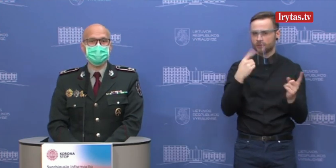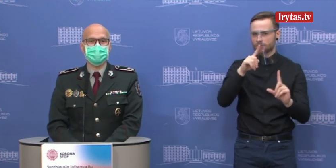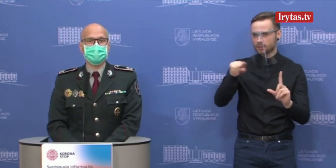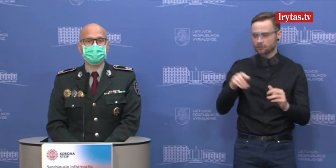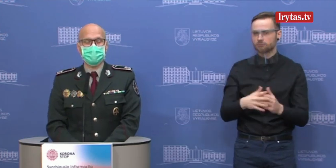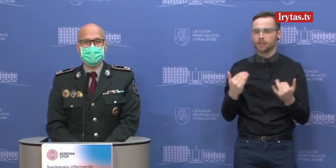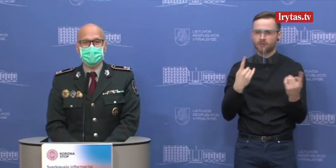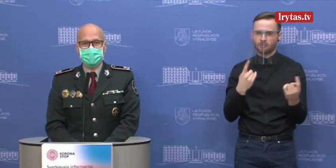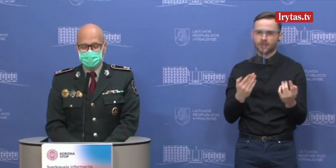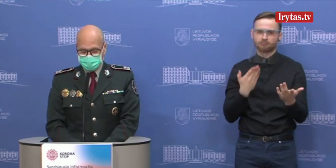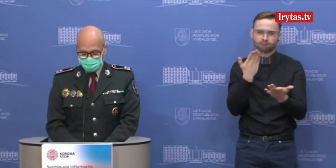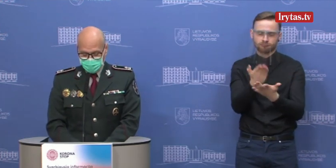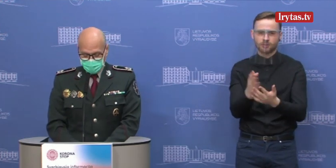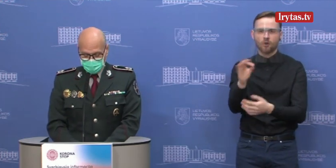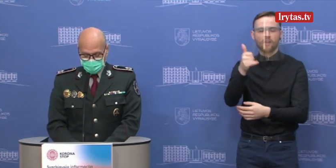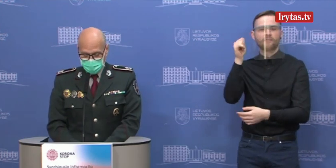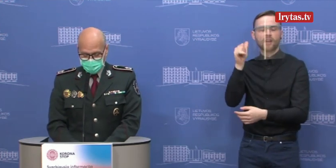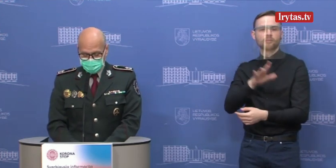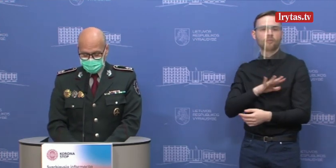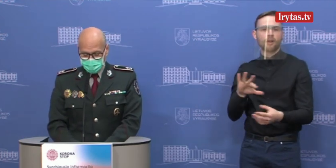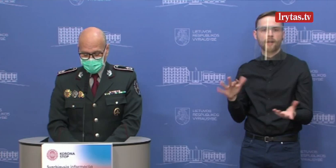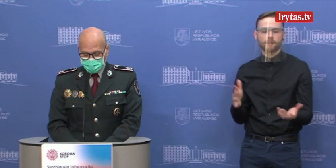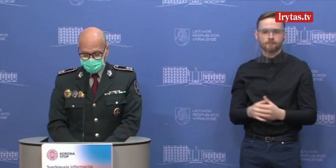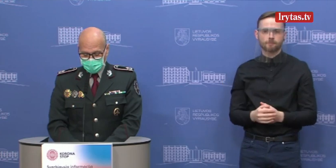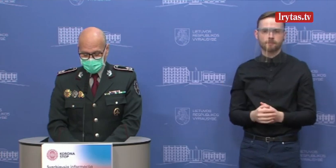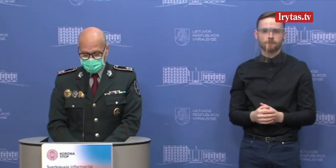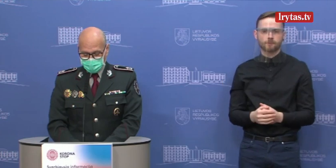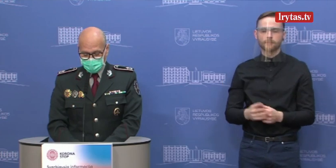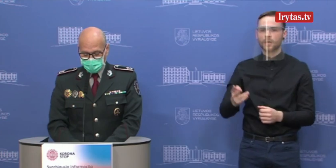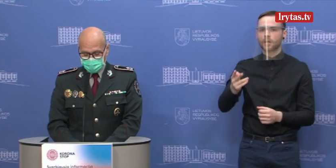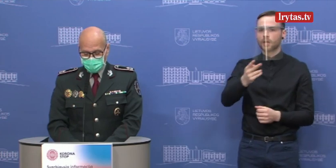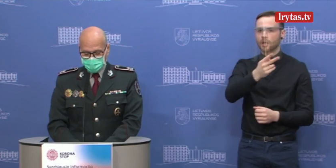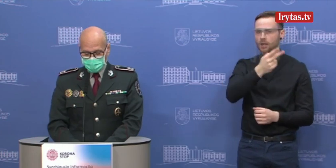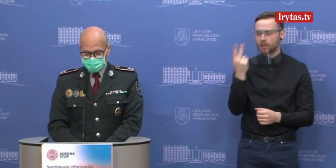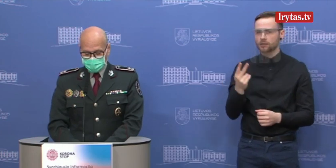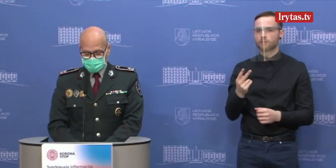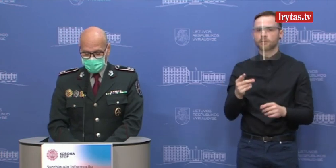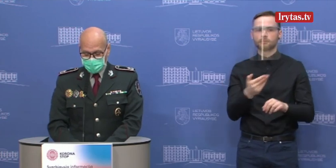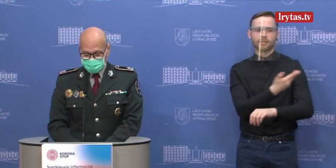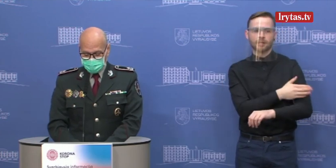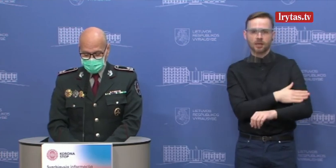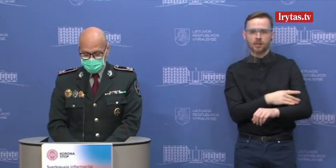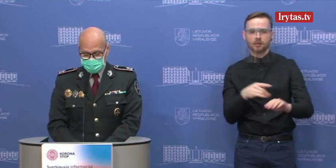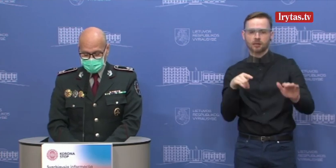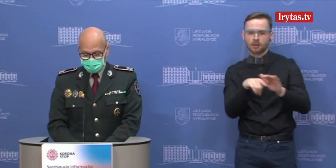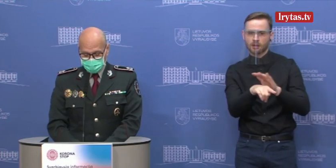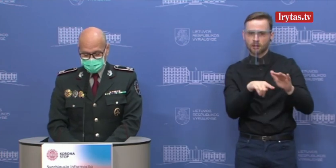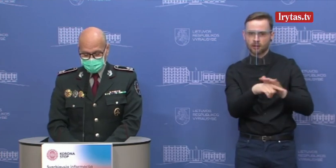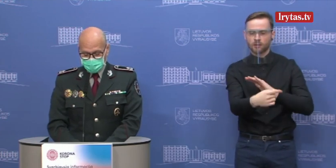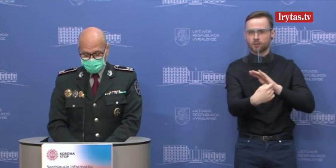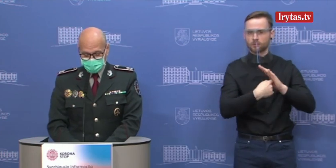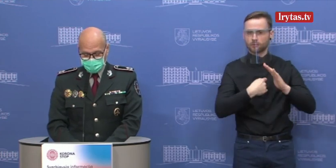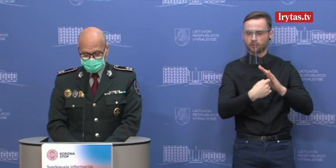vakar dienos informaciją, kiek keleivių išvyko ir atvyko per Lietuvos ir Lenkijos valstybės sieną.